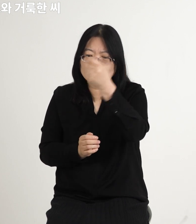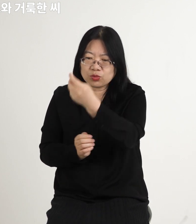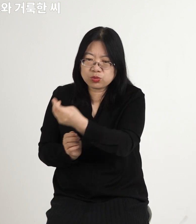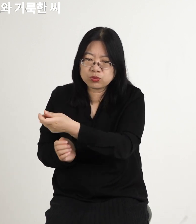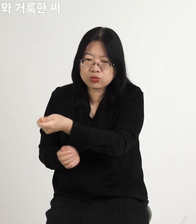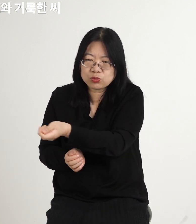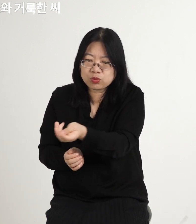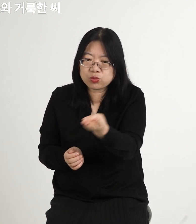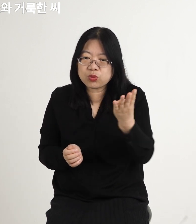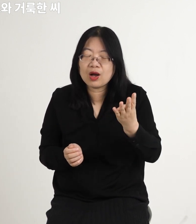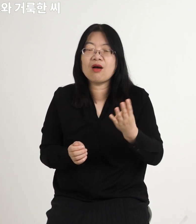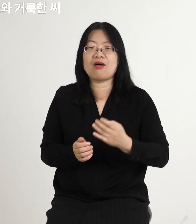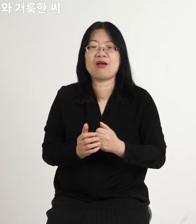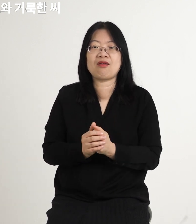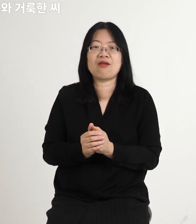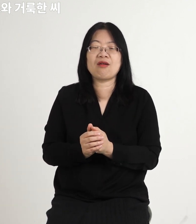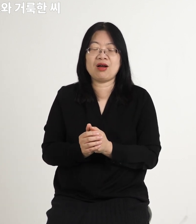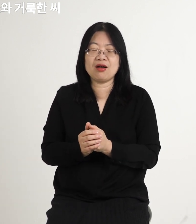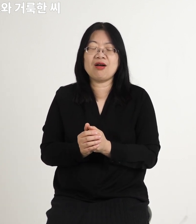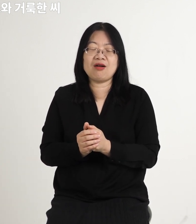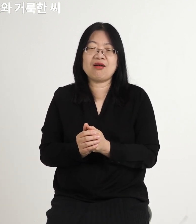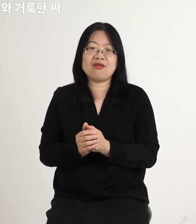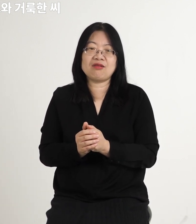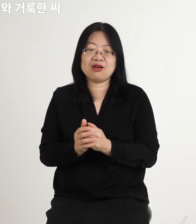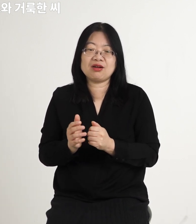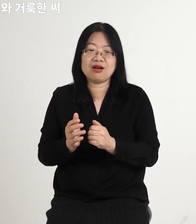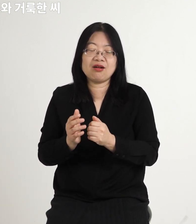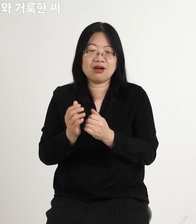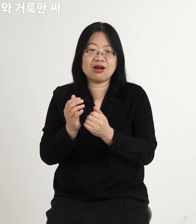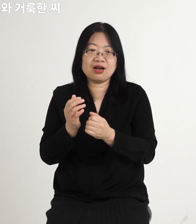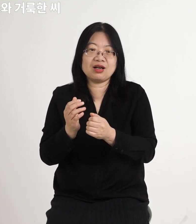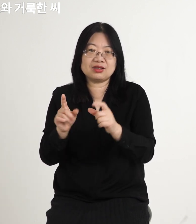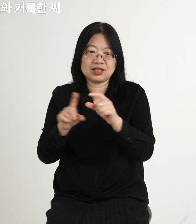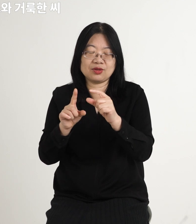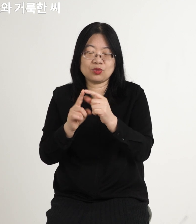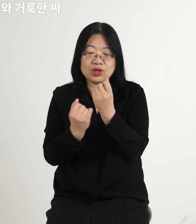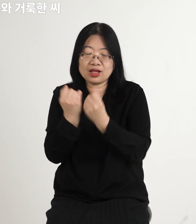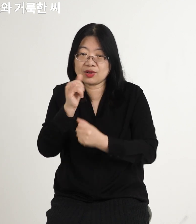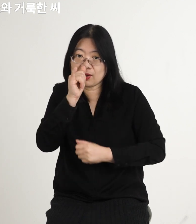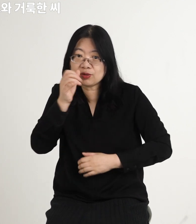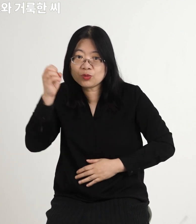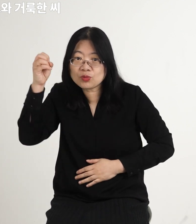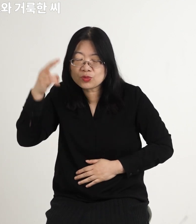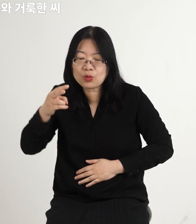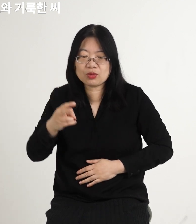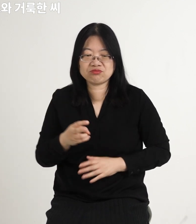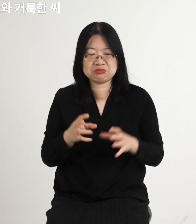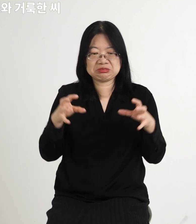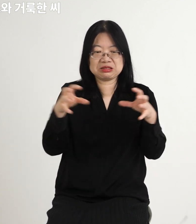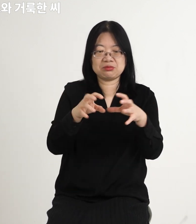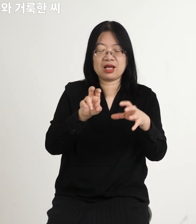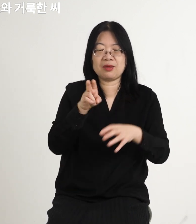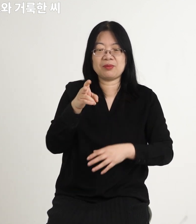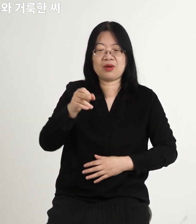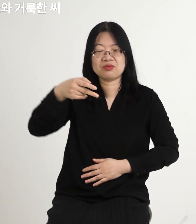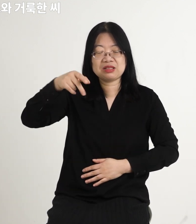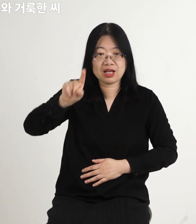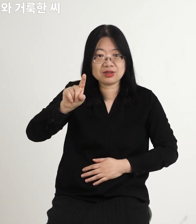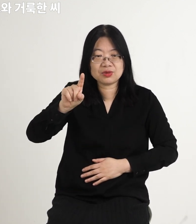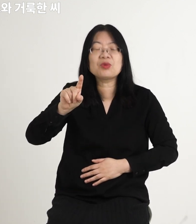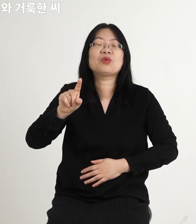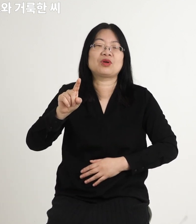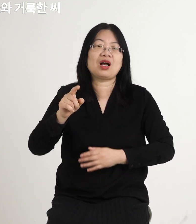해석이 가능하고 집합명사로도 해석이 가능합니다. 이해가 되죠? 그러니까